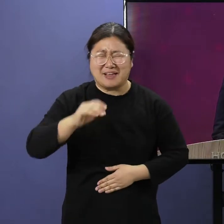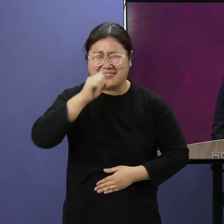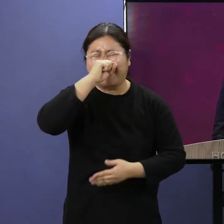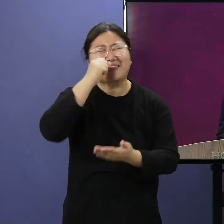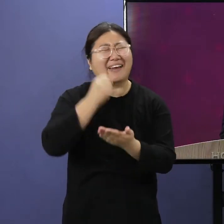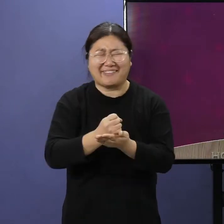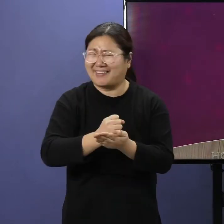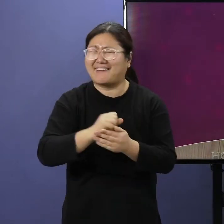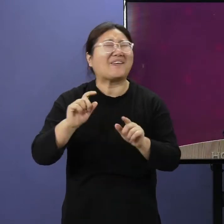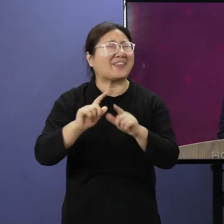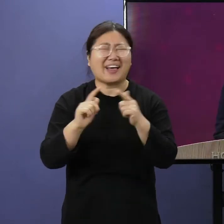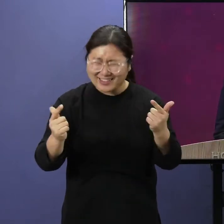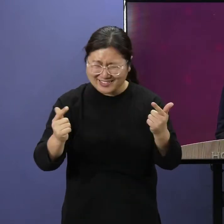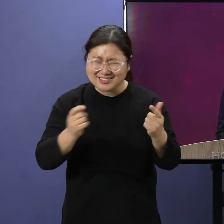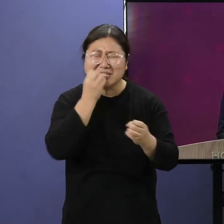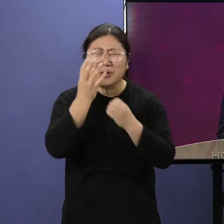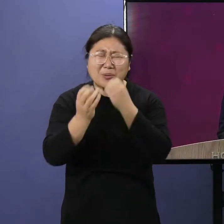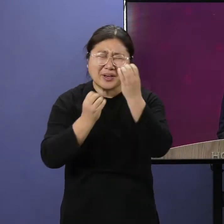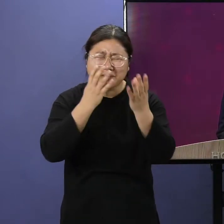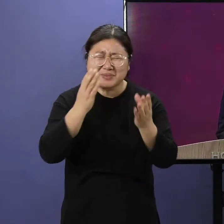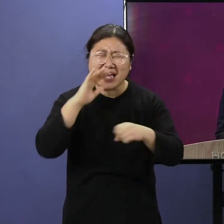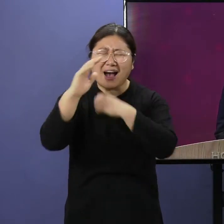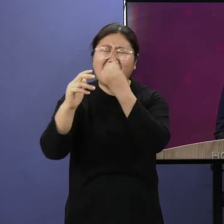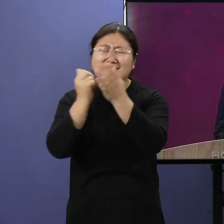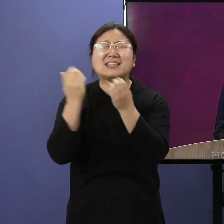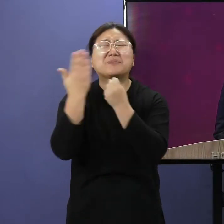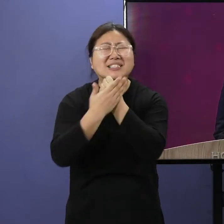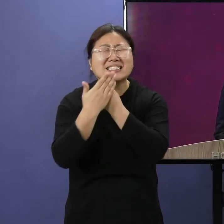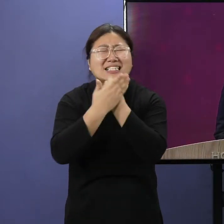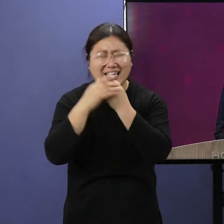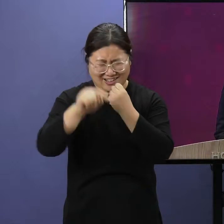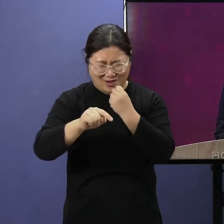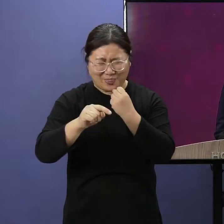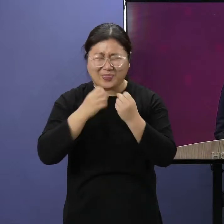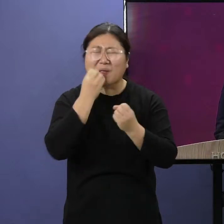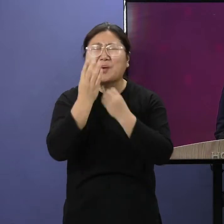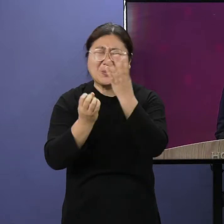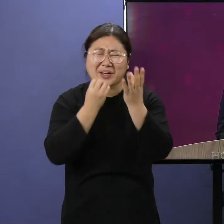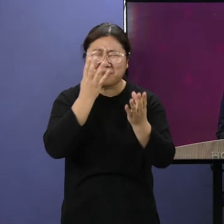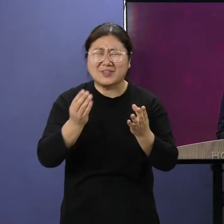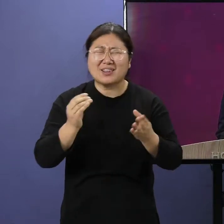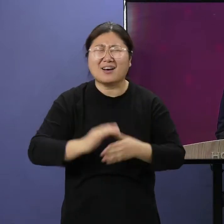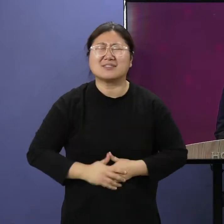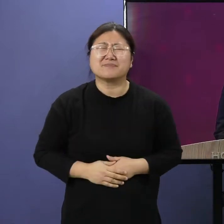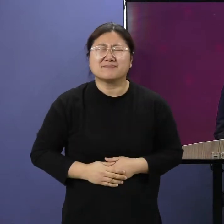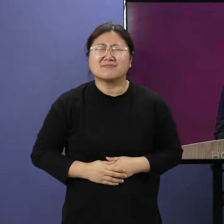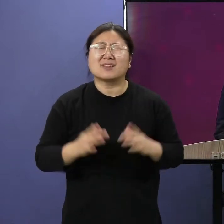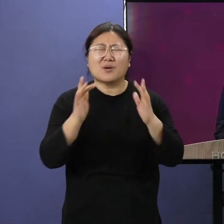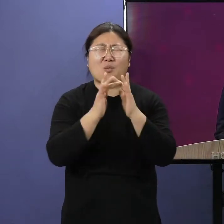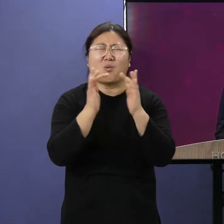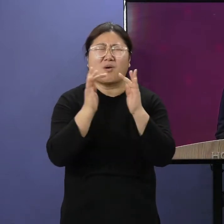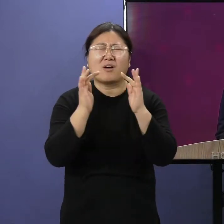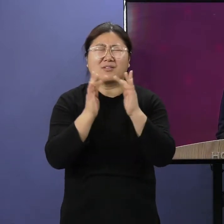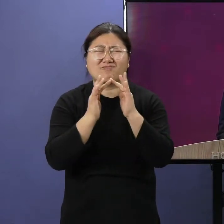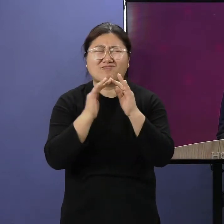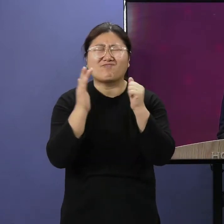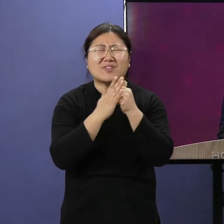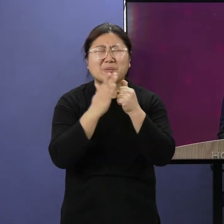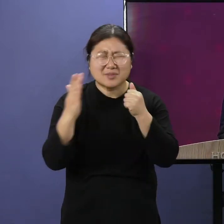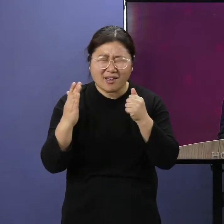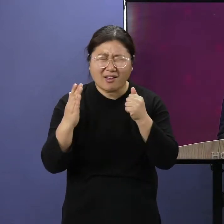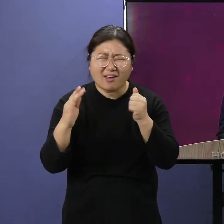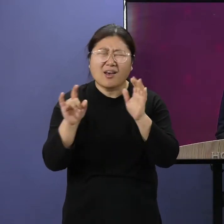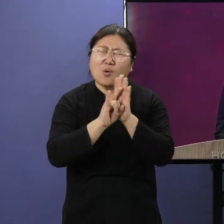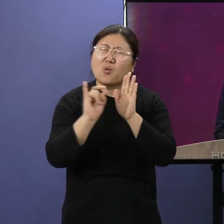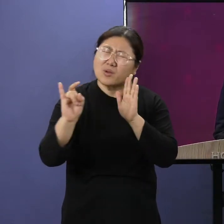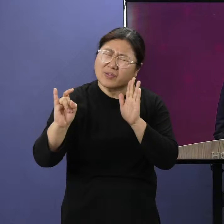고백합니다. 하나님 아버지, 바쁜 일상과 비대면으로 인해 예배를 멀리하고 기도하지 않는 저희의 삶을